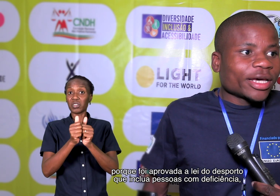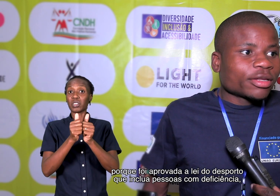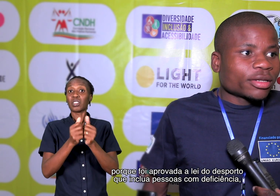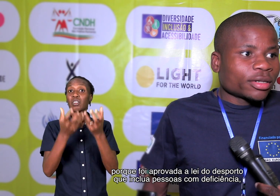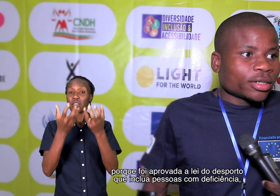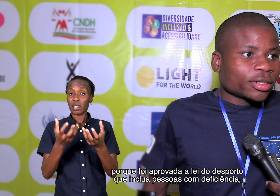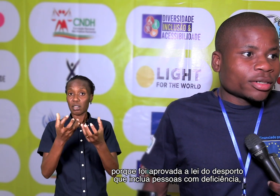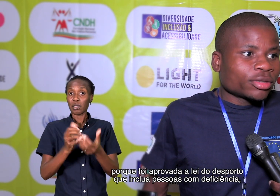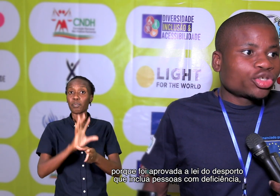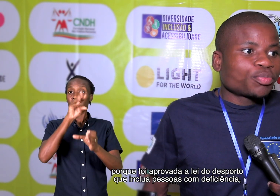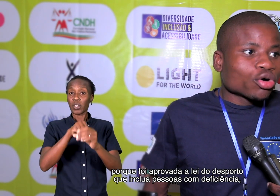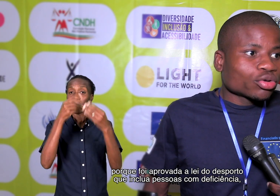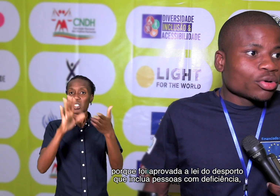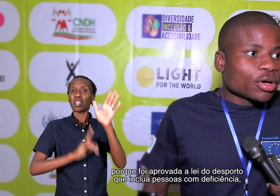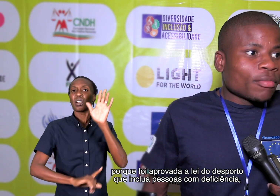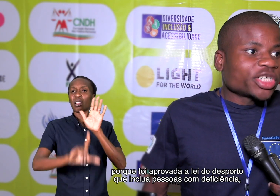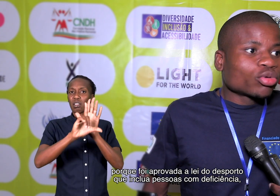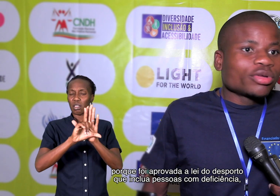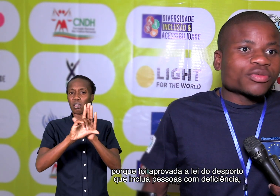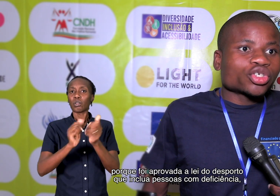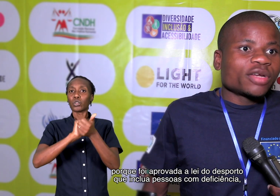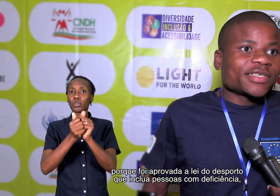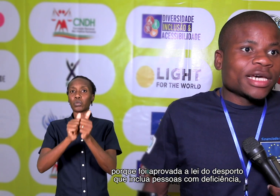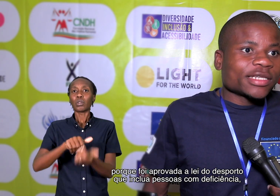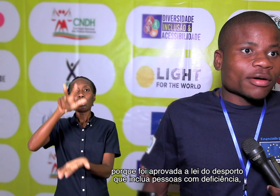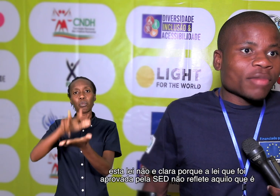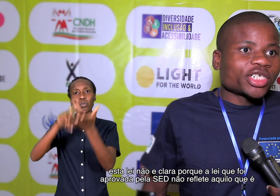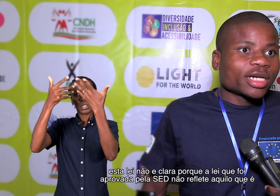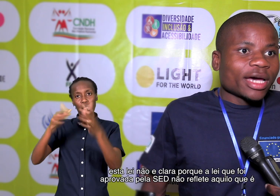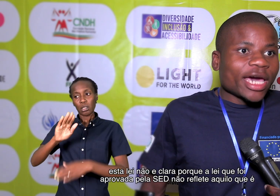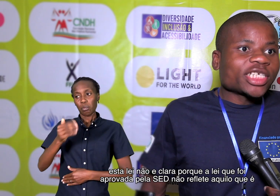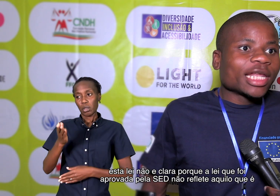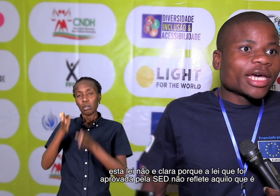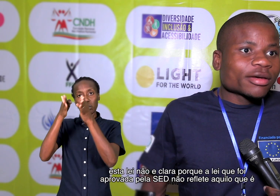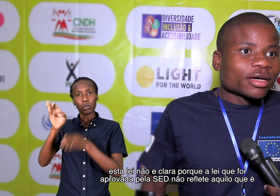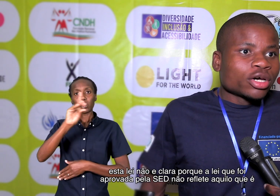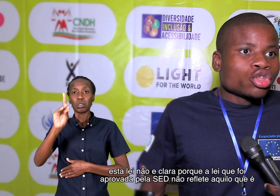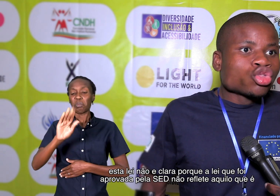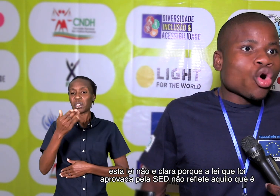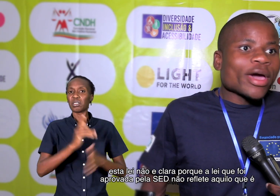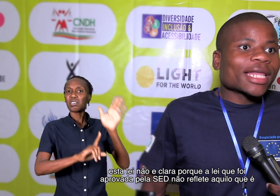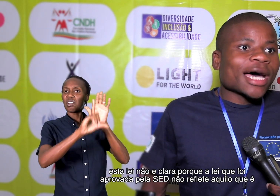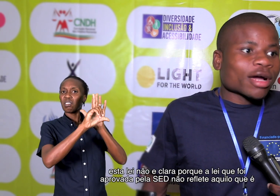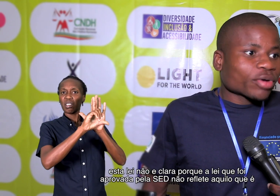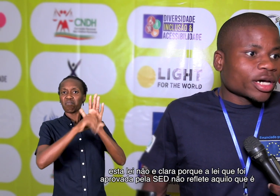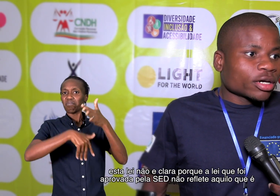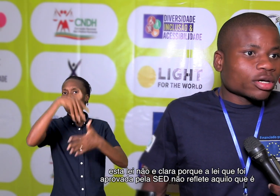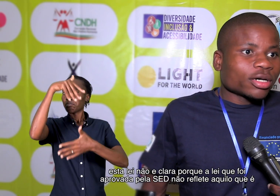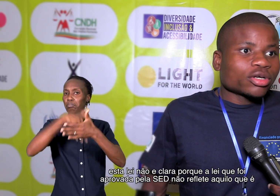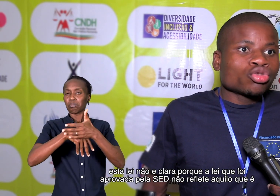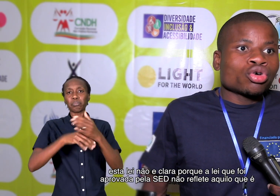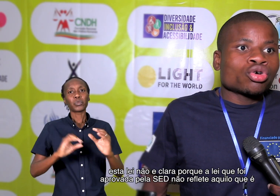aprovada a lei do desporto, mas incluindo as pessoas com deficiência. Mas esta lei não é clara,